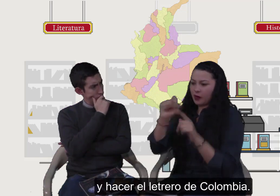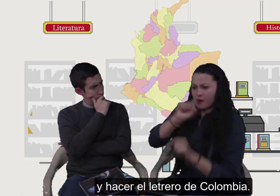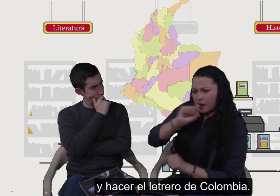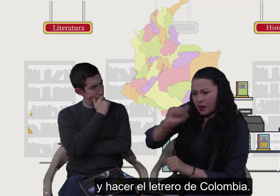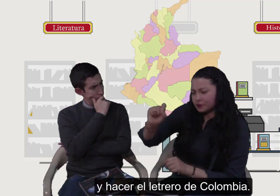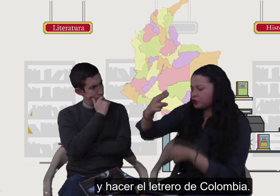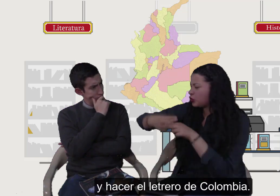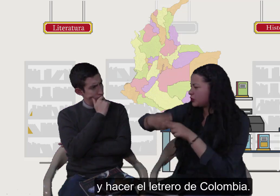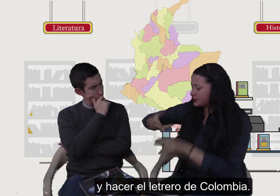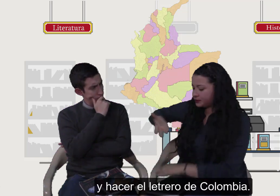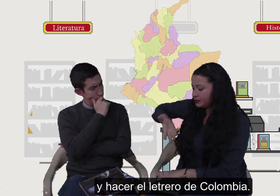hacer el letrero de Colombia